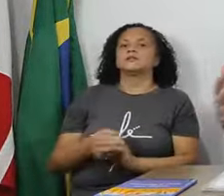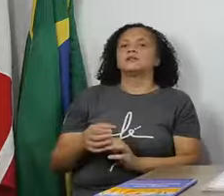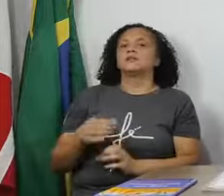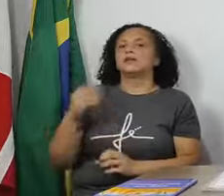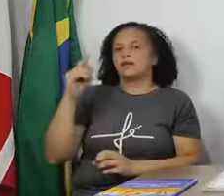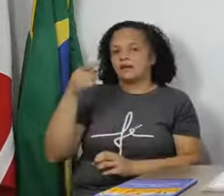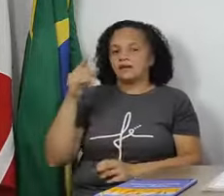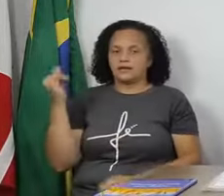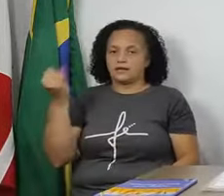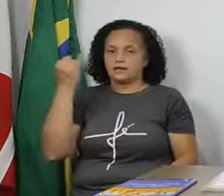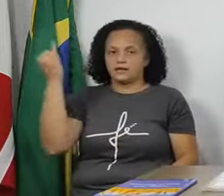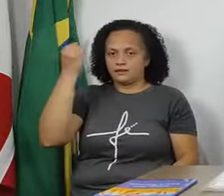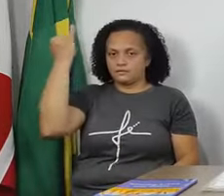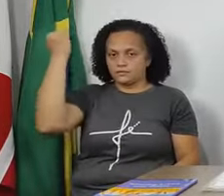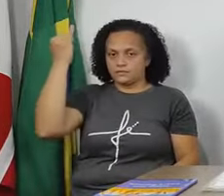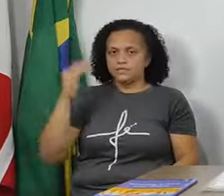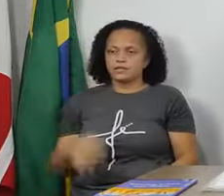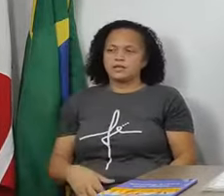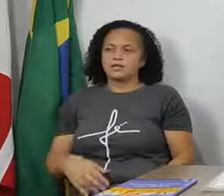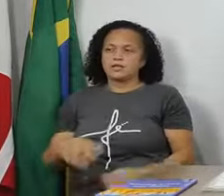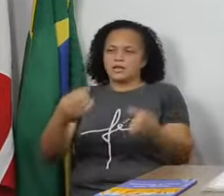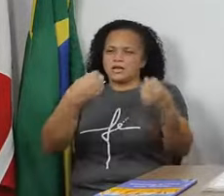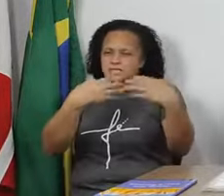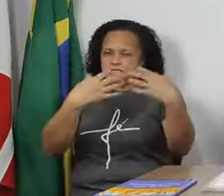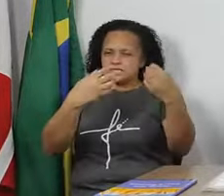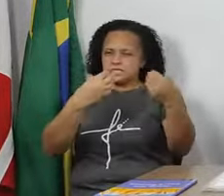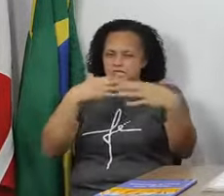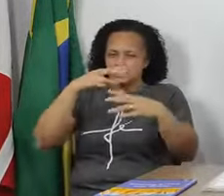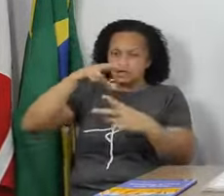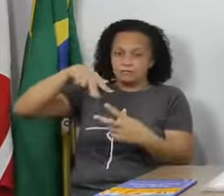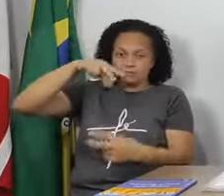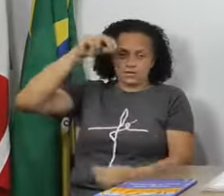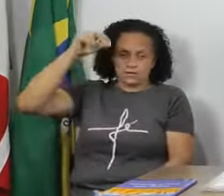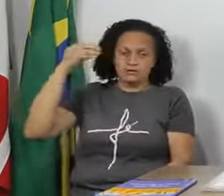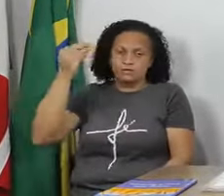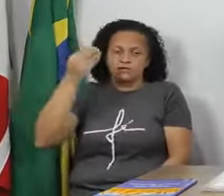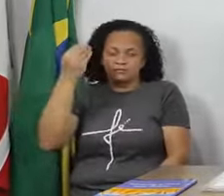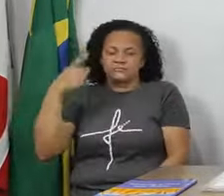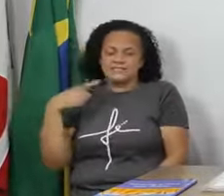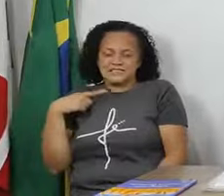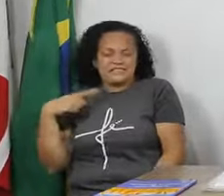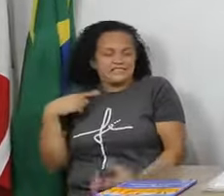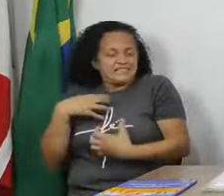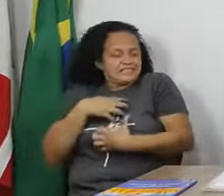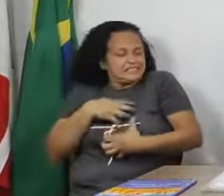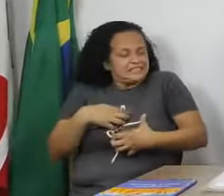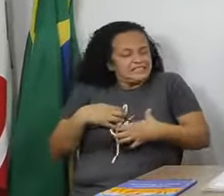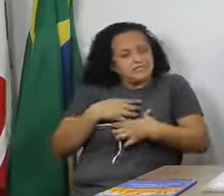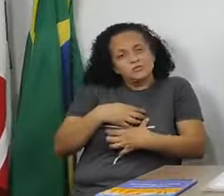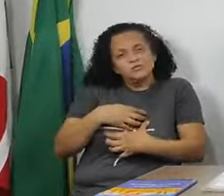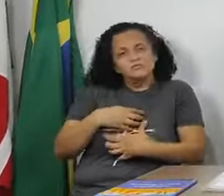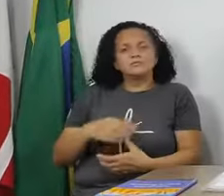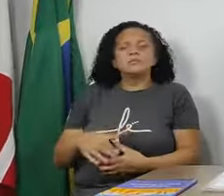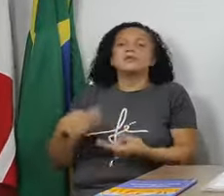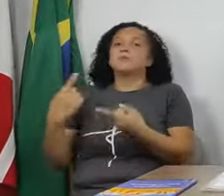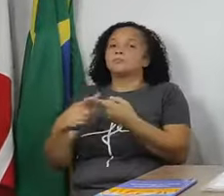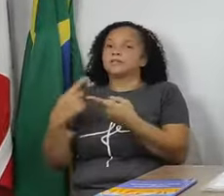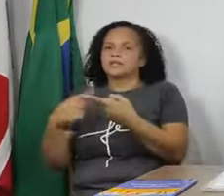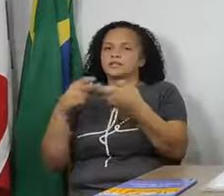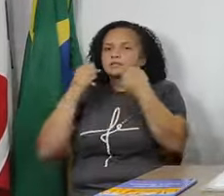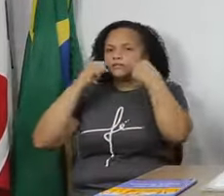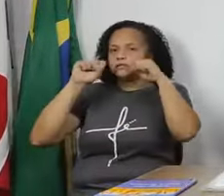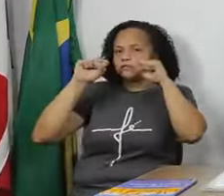de ministrar para a nossa alma quando ela estiver abatida, porque o salmista diz que a